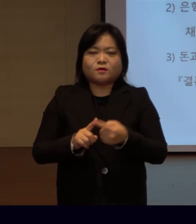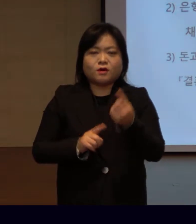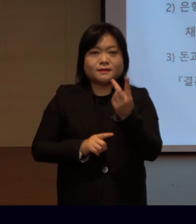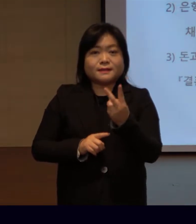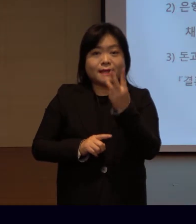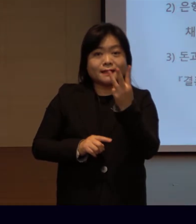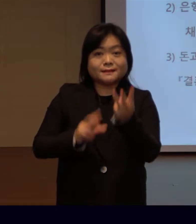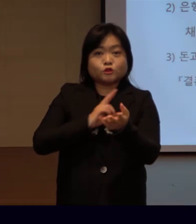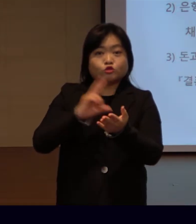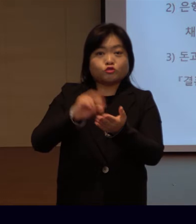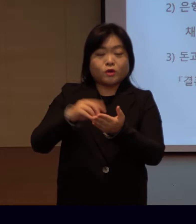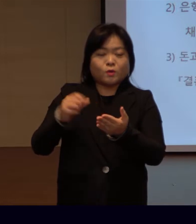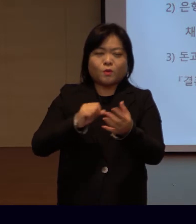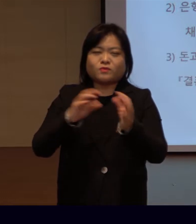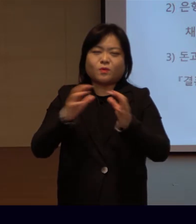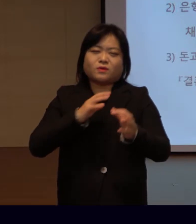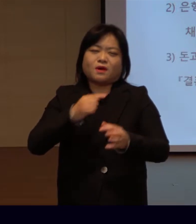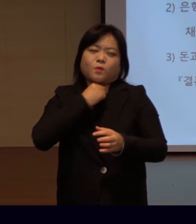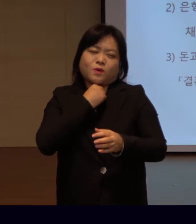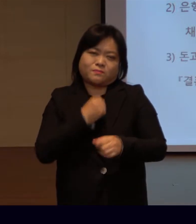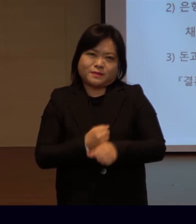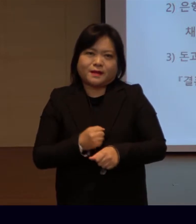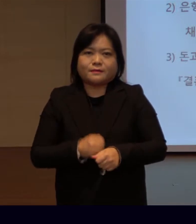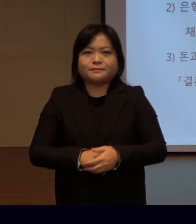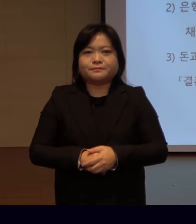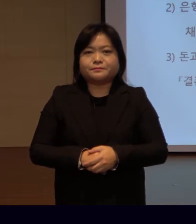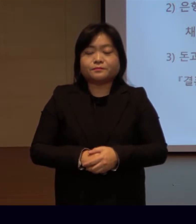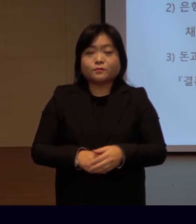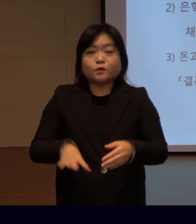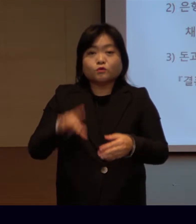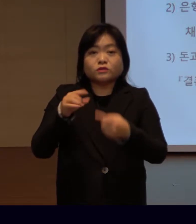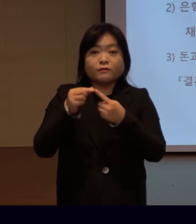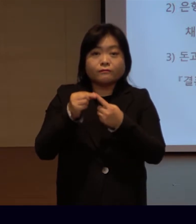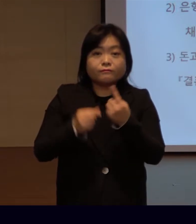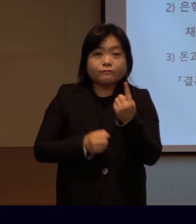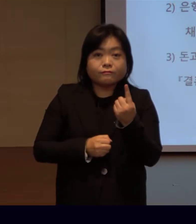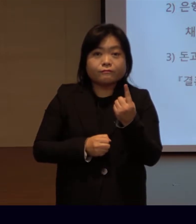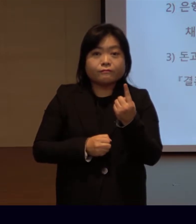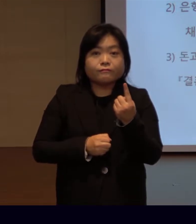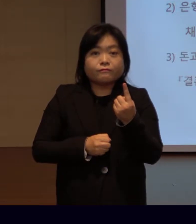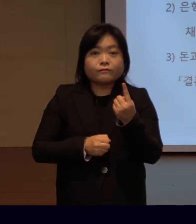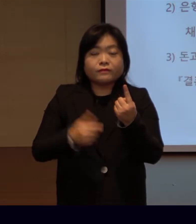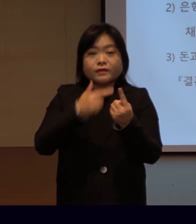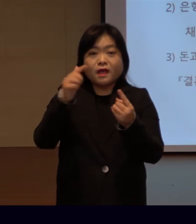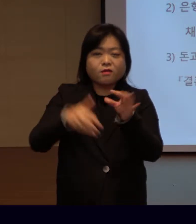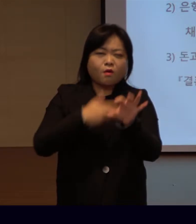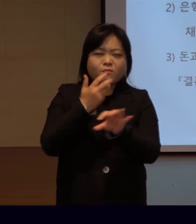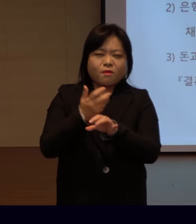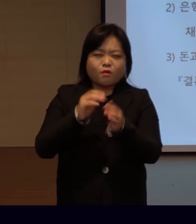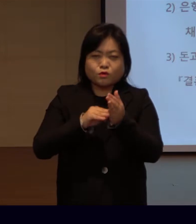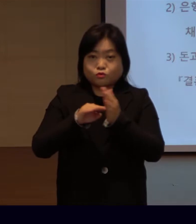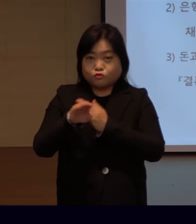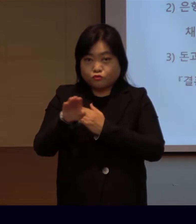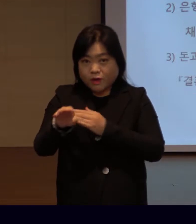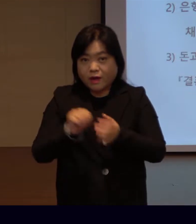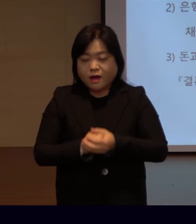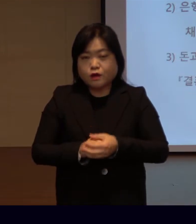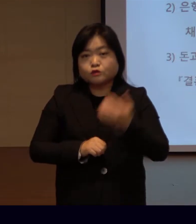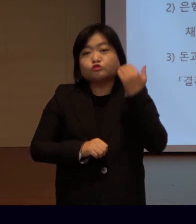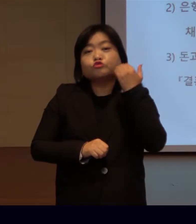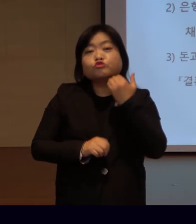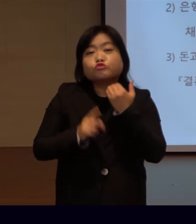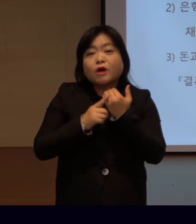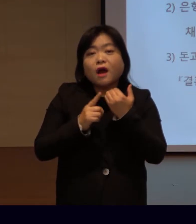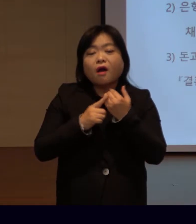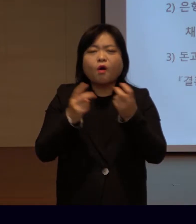크게 주제를 한번 논의해 보려고 합니다. 우선 대혁명 이후에 누가